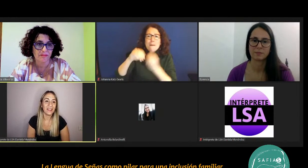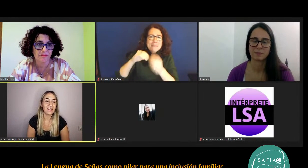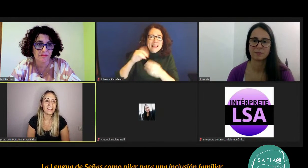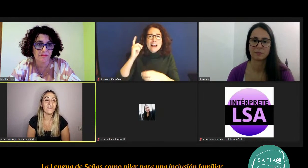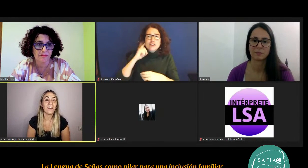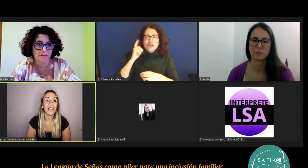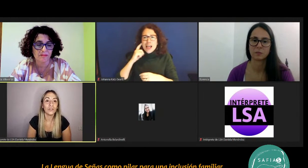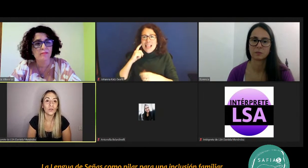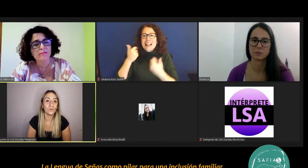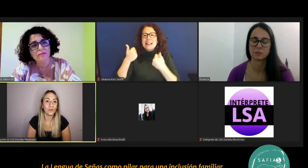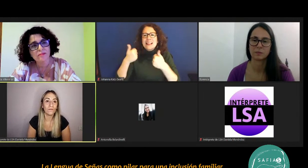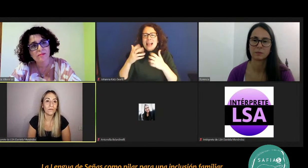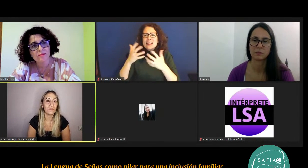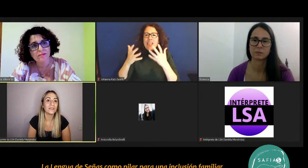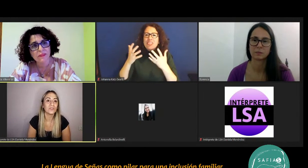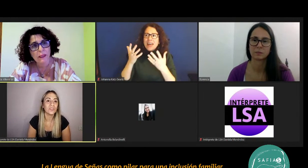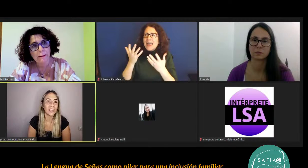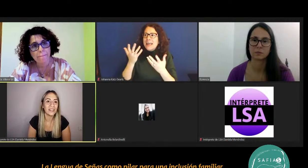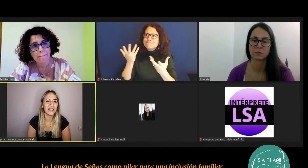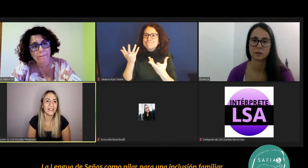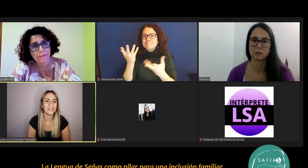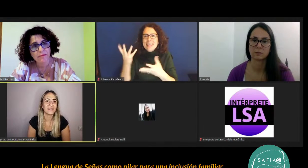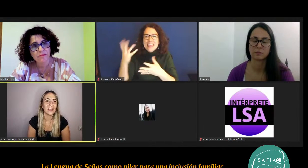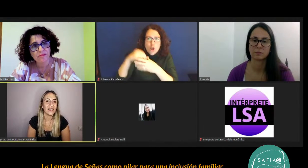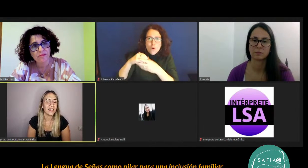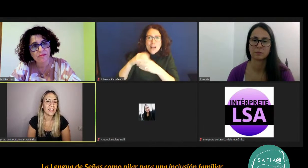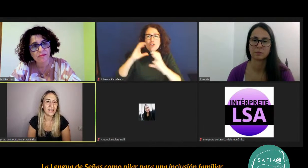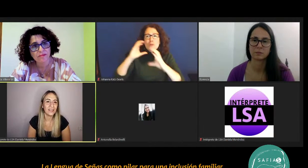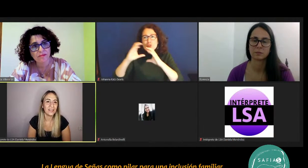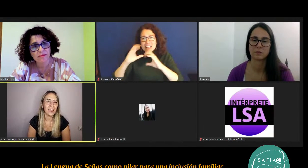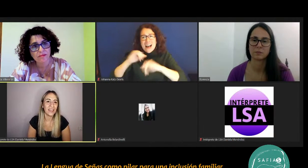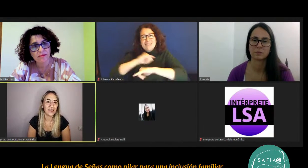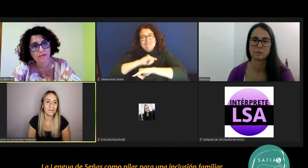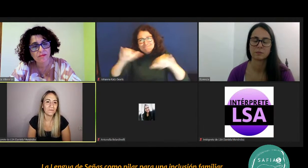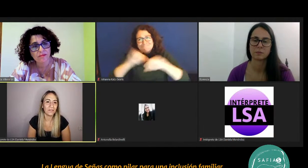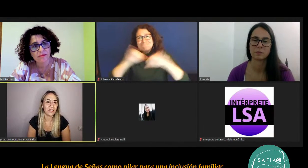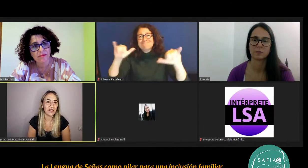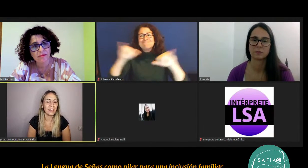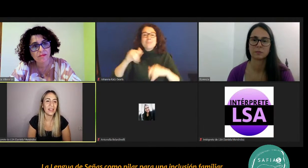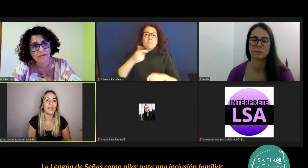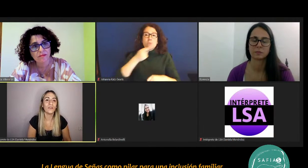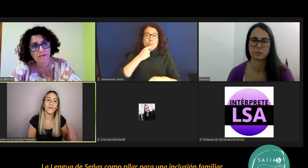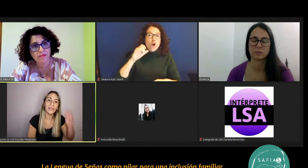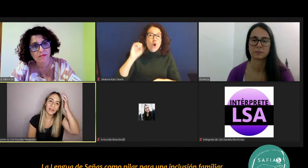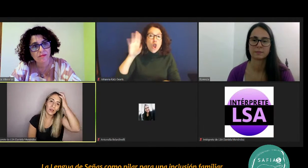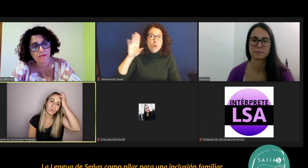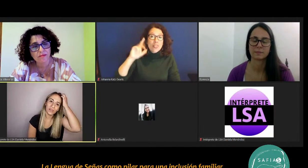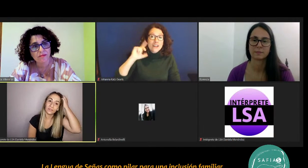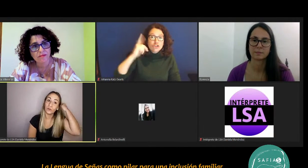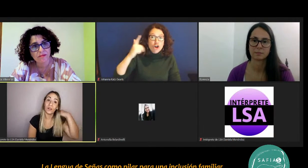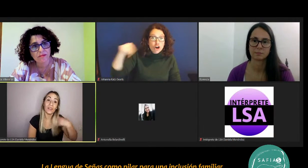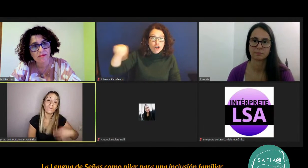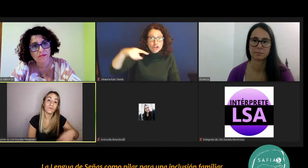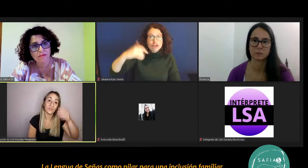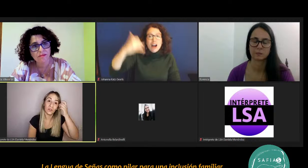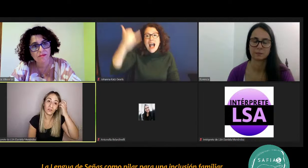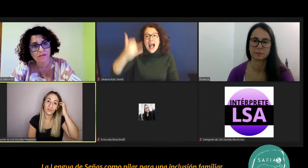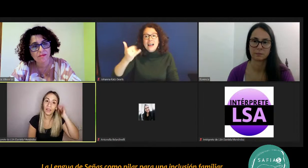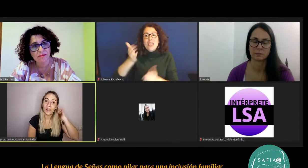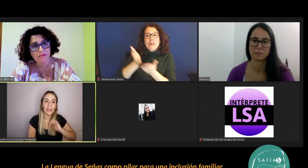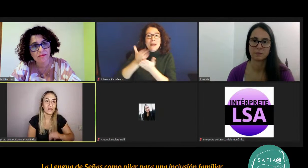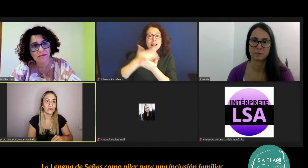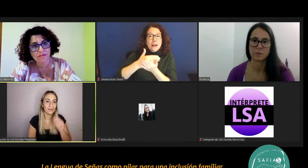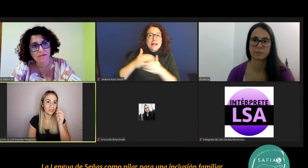que están trabajando junto con familias oyentes, e incluir la comunicación o la